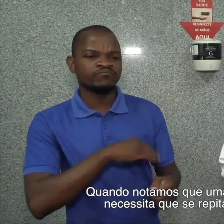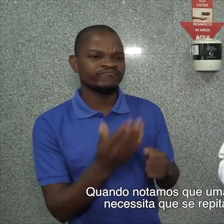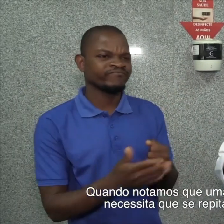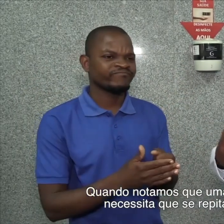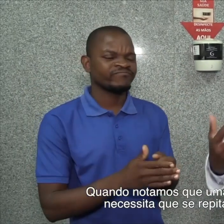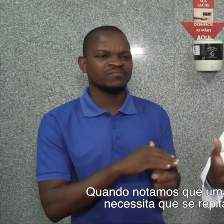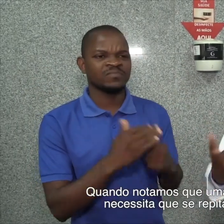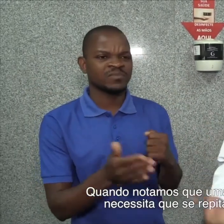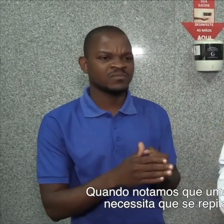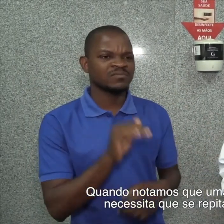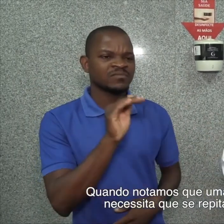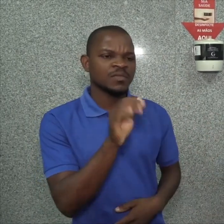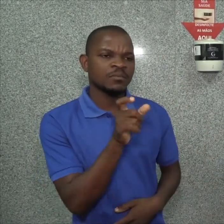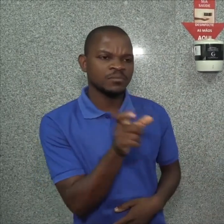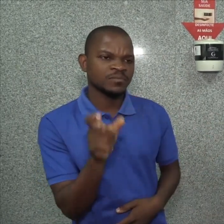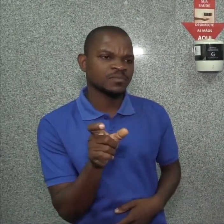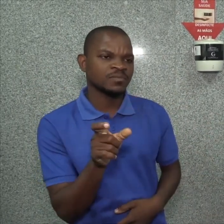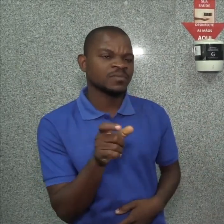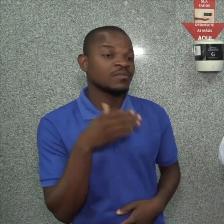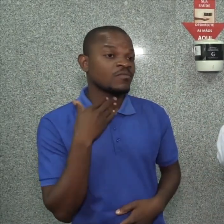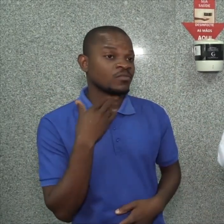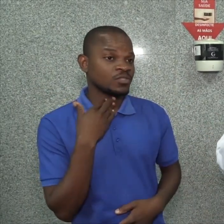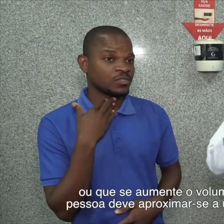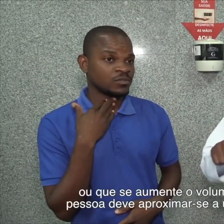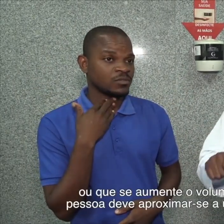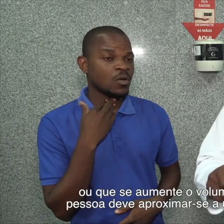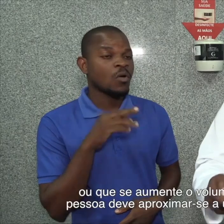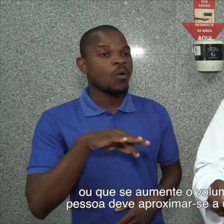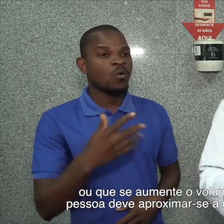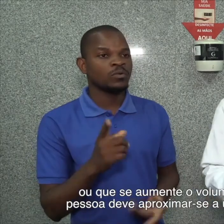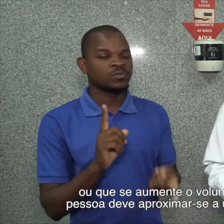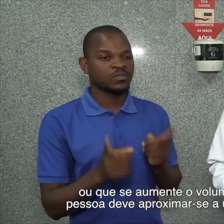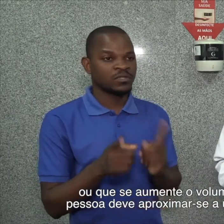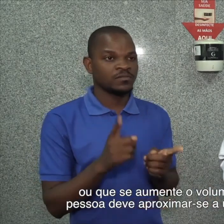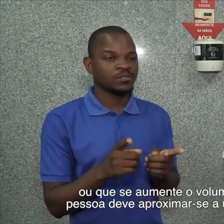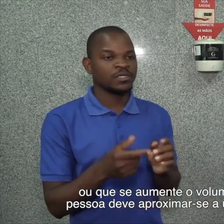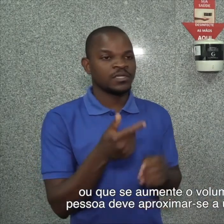as palavras ou aumentam a televisão,